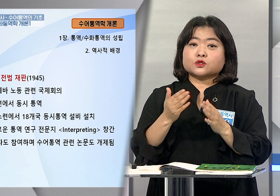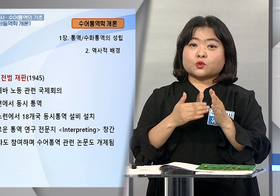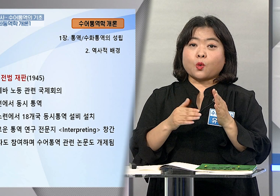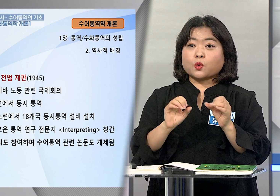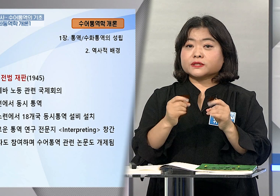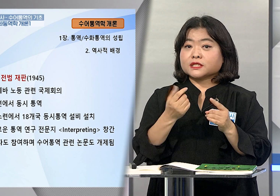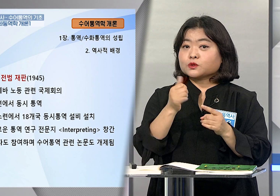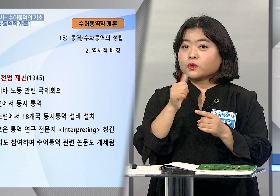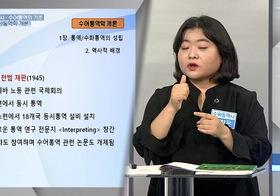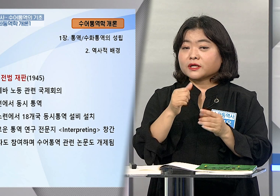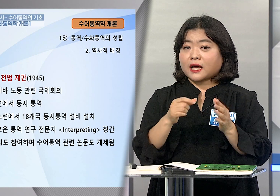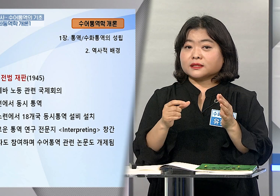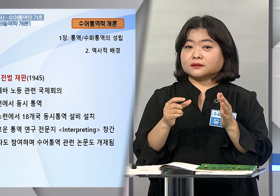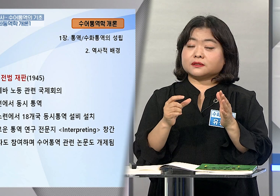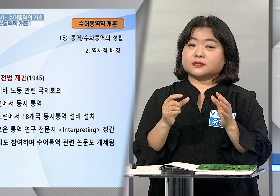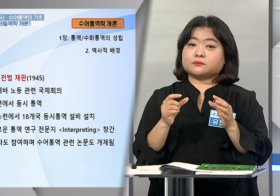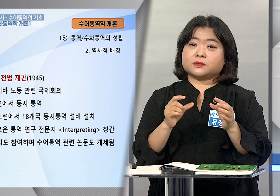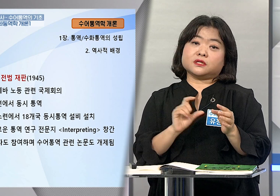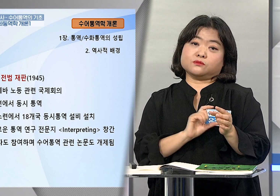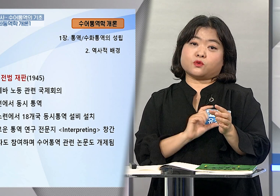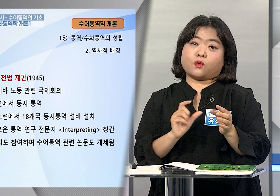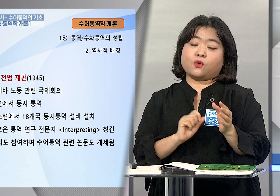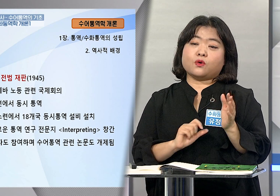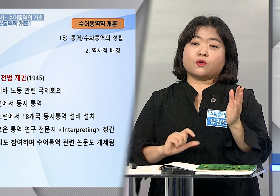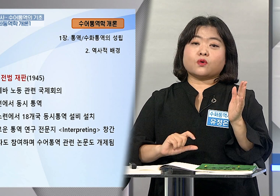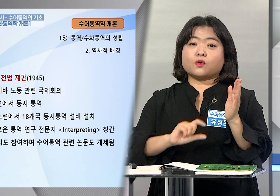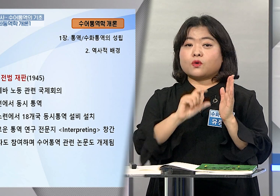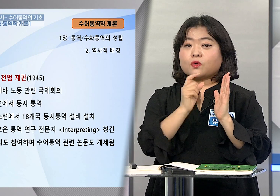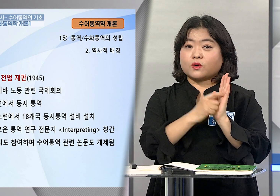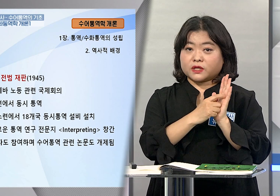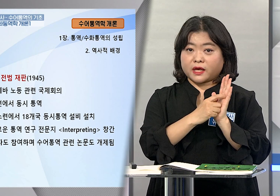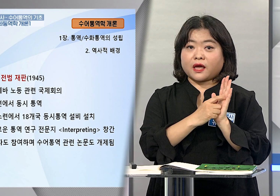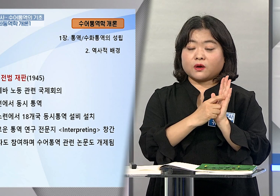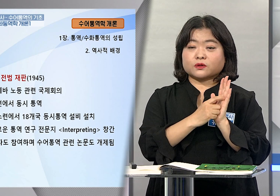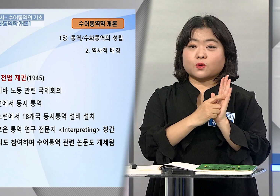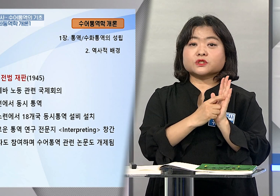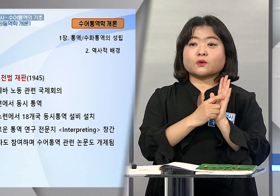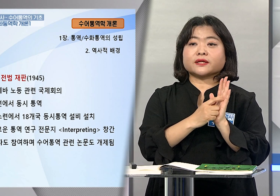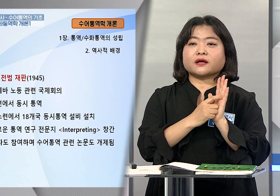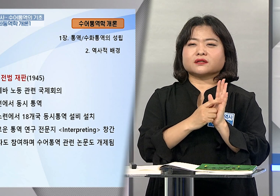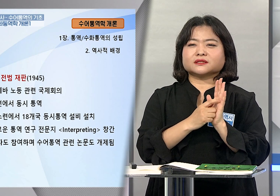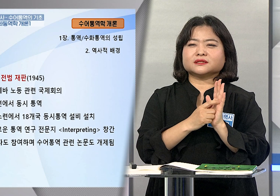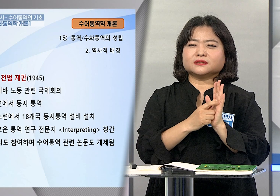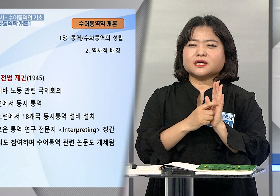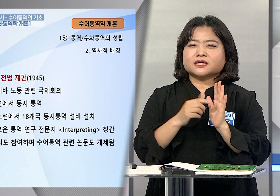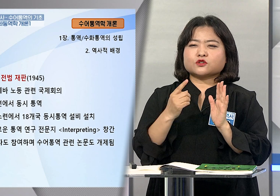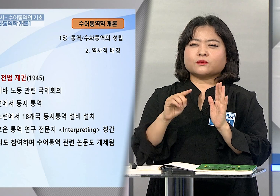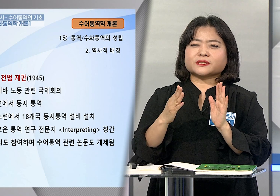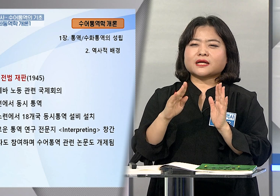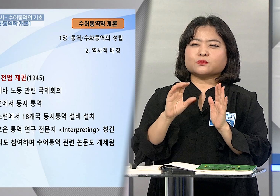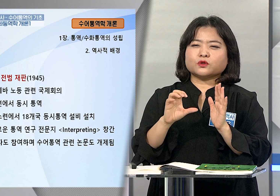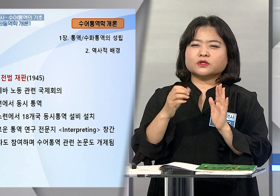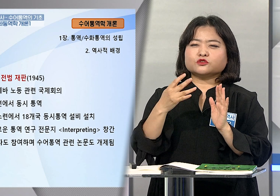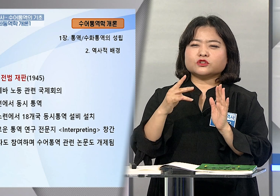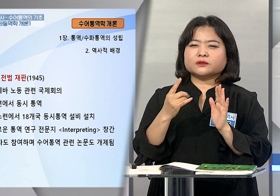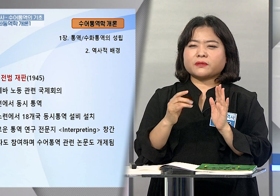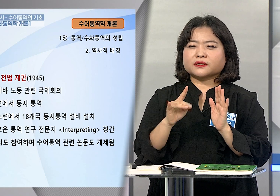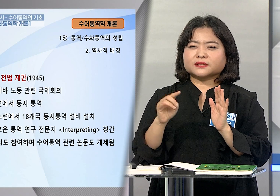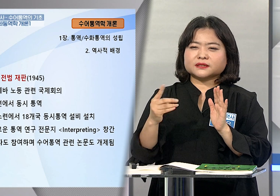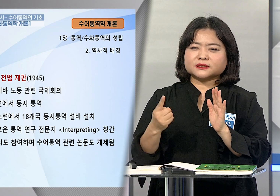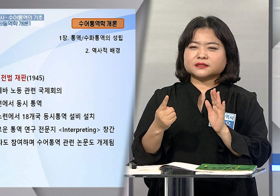있는 동시통역이라는 이름으로 이렇게 공식화된 것은